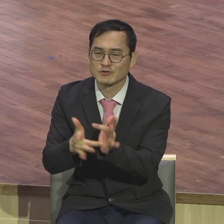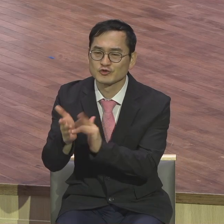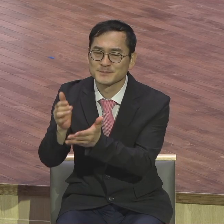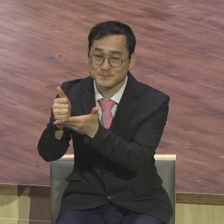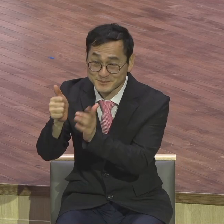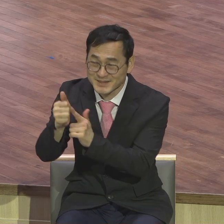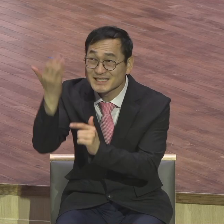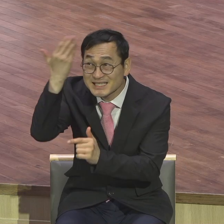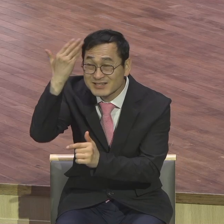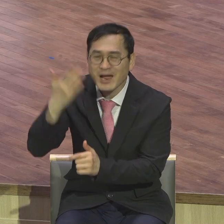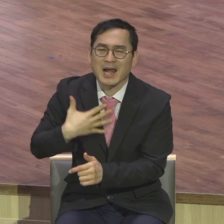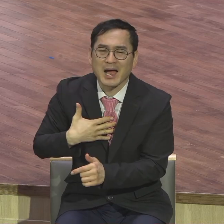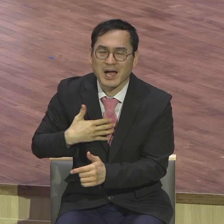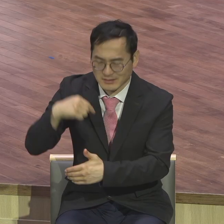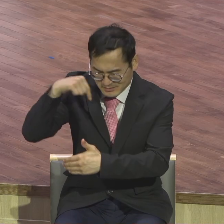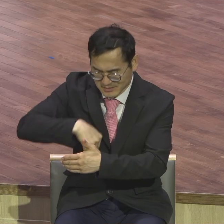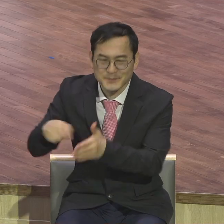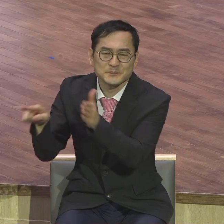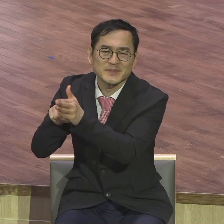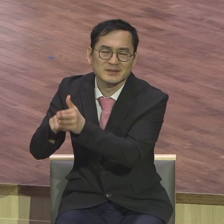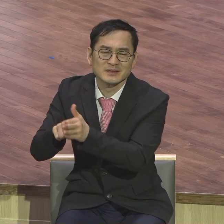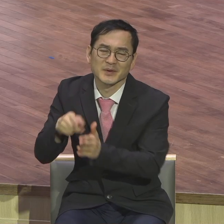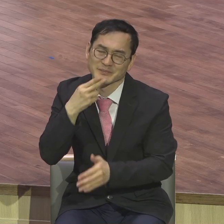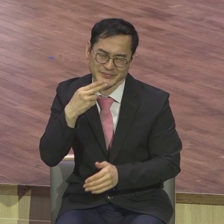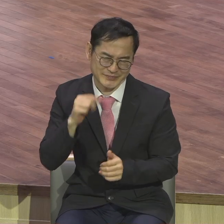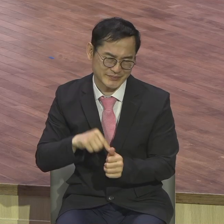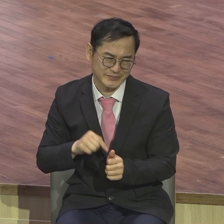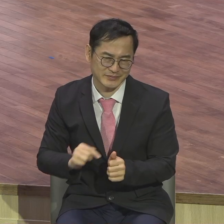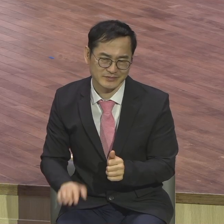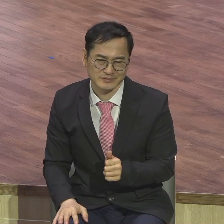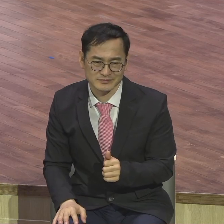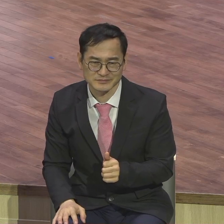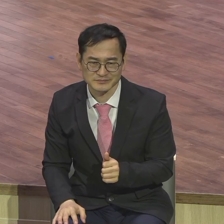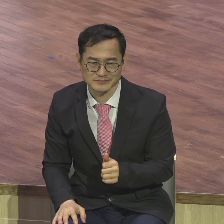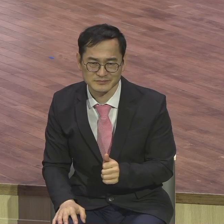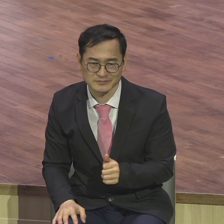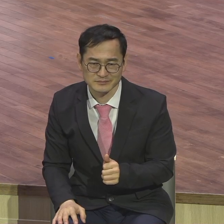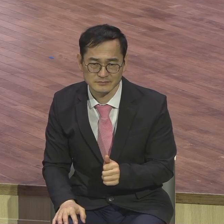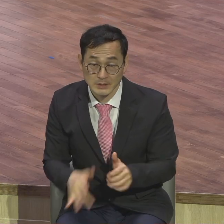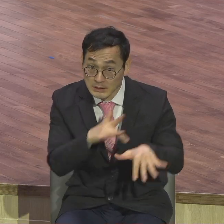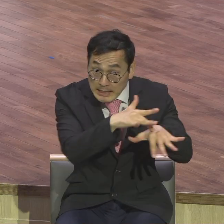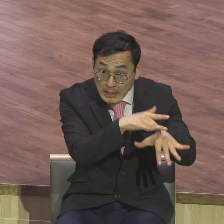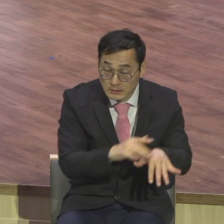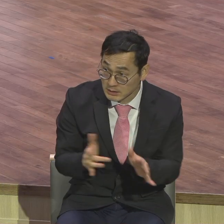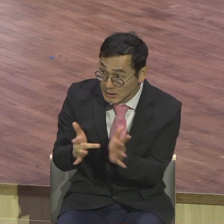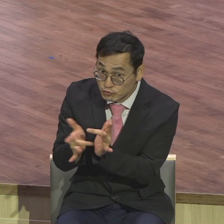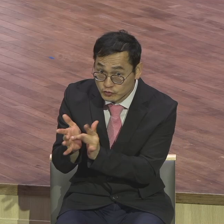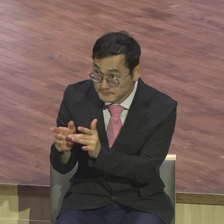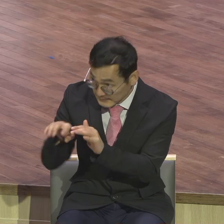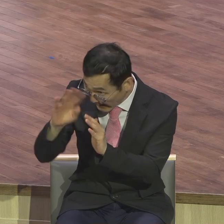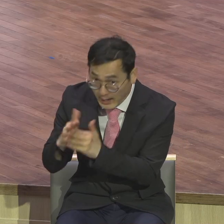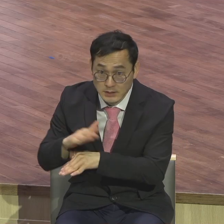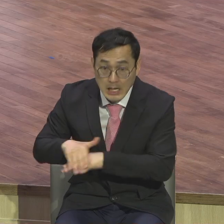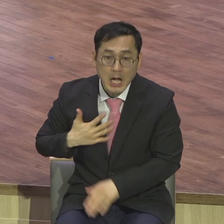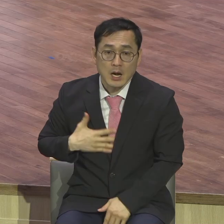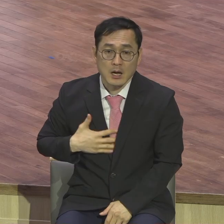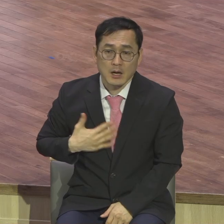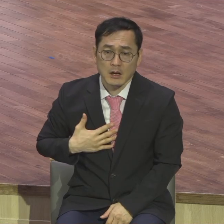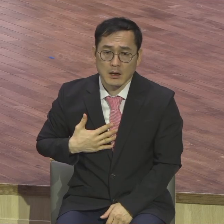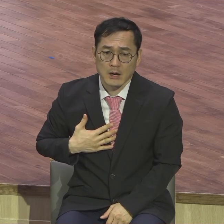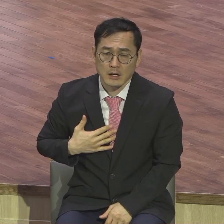받아요. 예수 아는 건 귀신도 더 잘 알아요. 불신자도 더 잘 안다고. 예수 믿으면 구원 받는다며